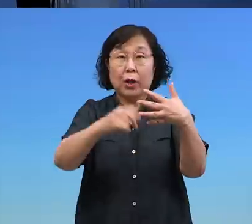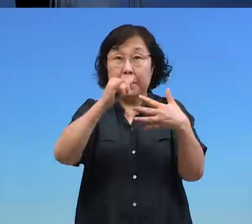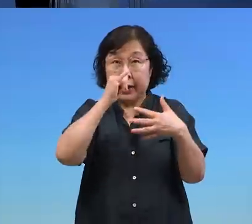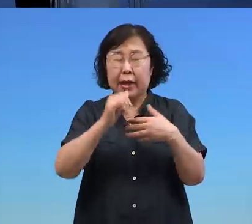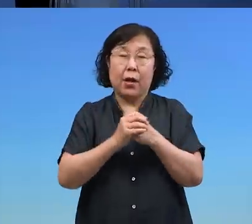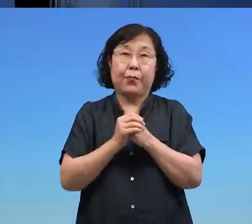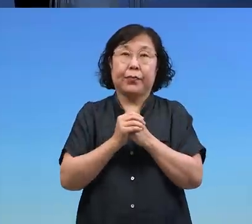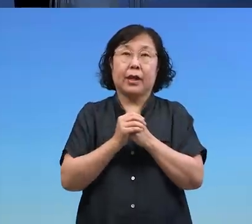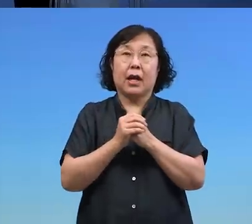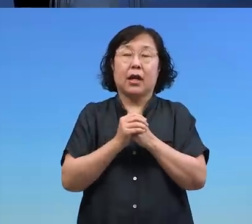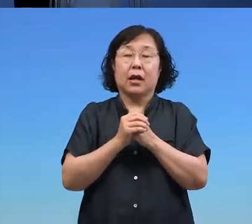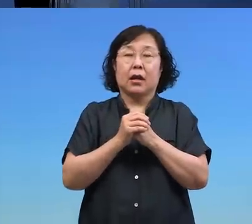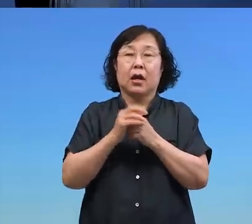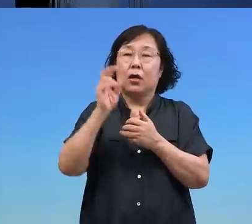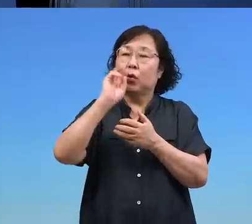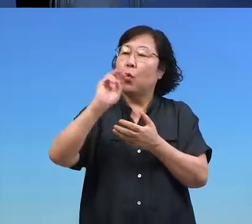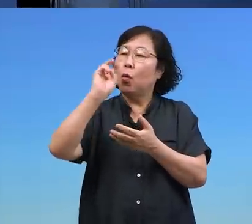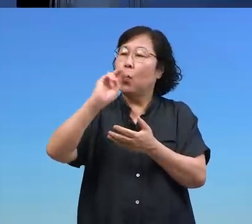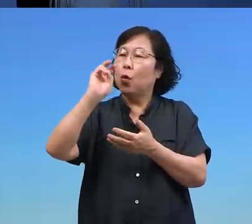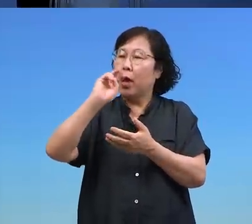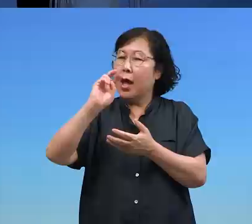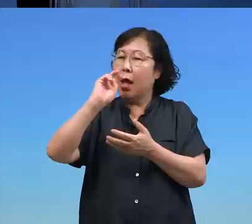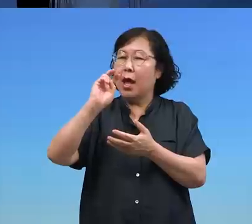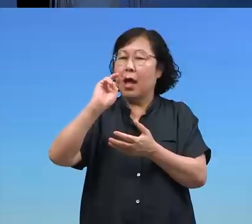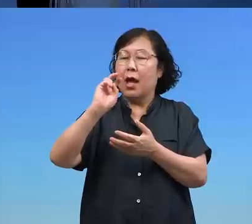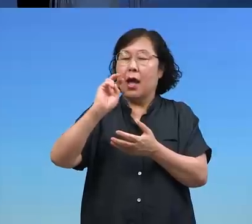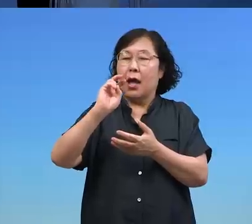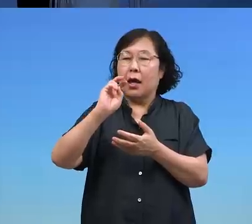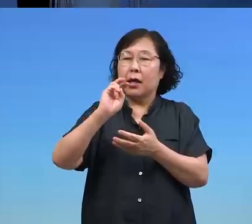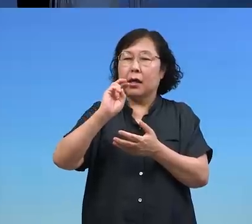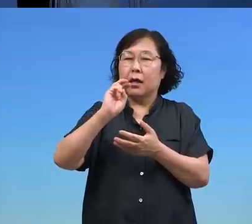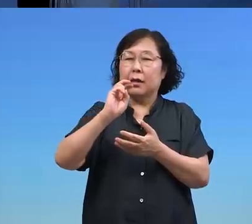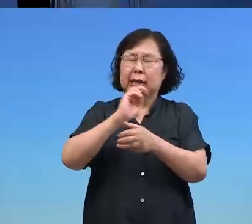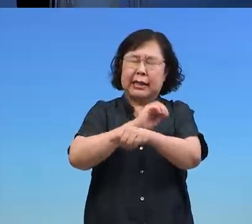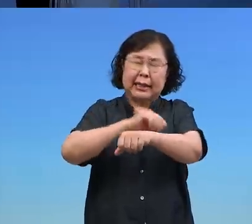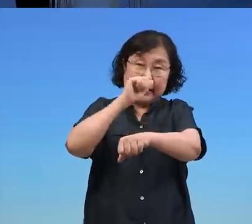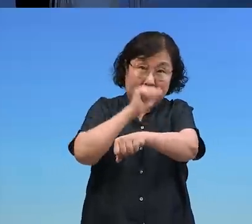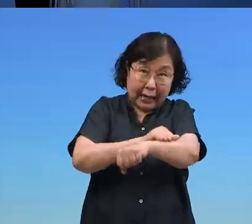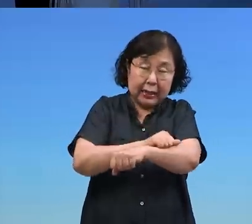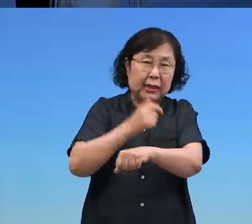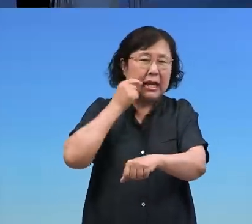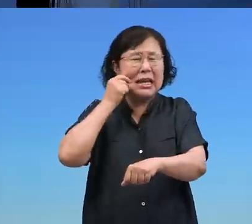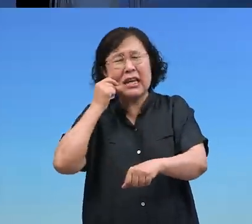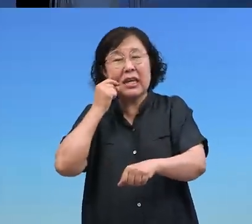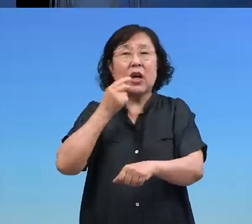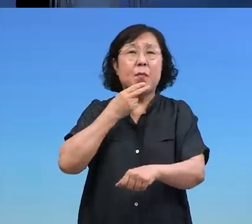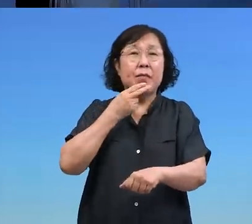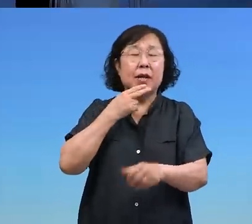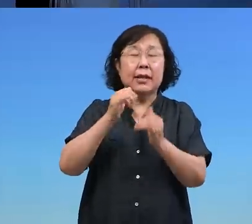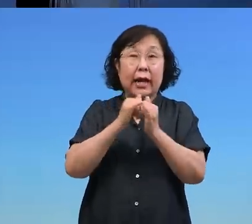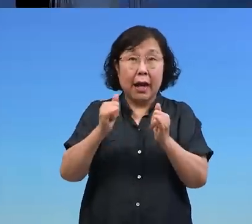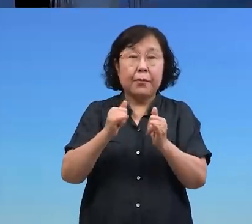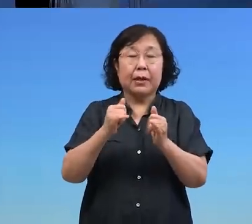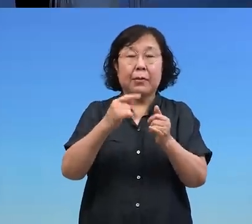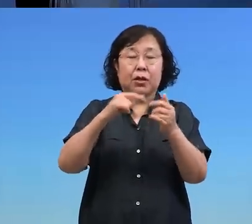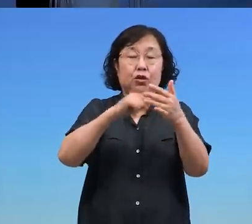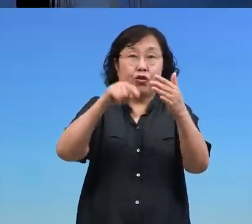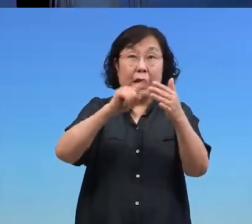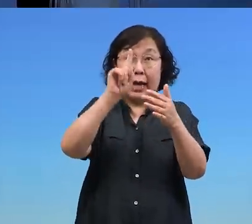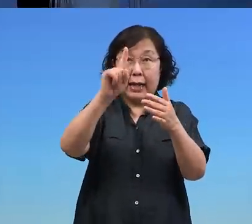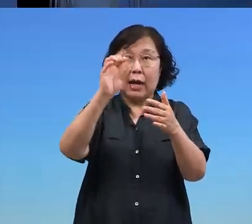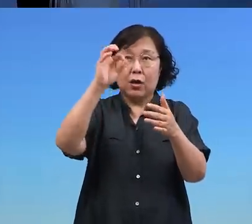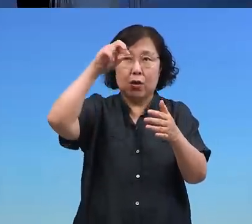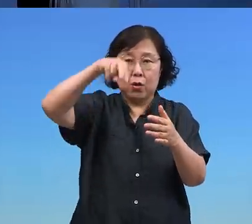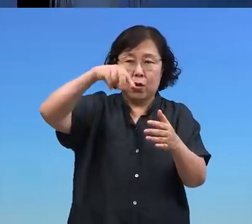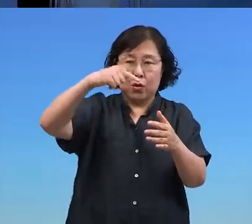11명과 왕년의 인기가수였던 윤은혜라는 가수가 함께 모집되었습니다 다들 이